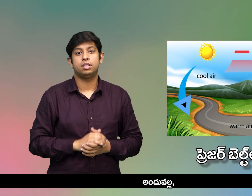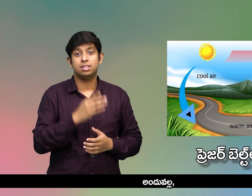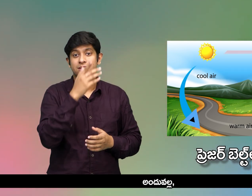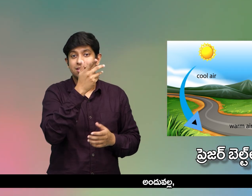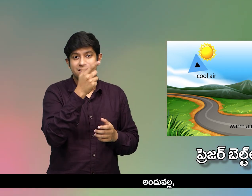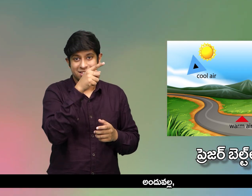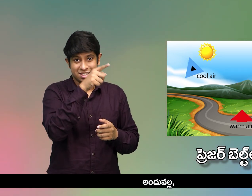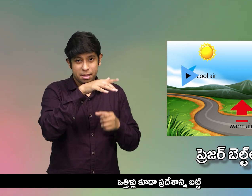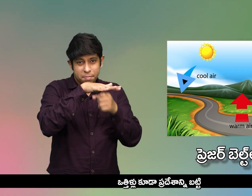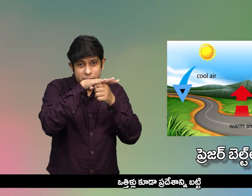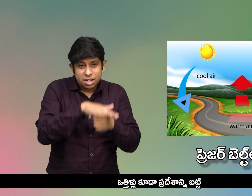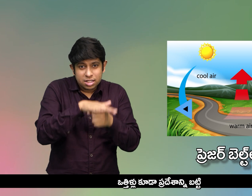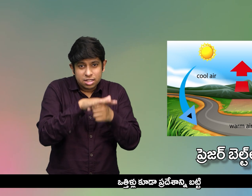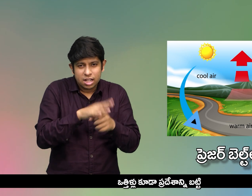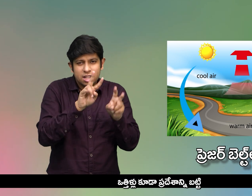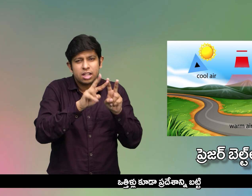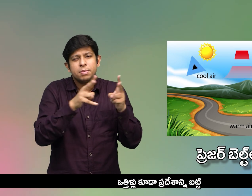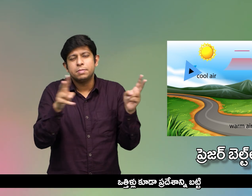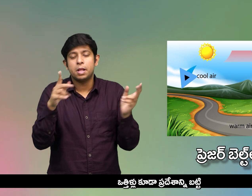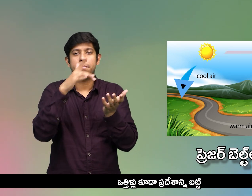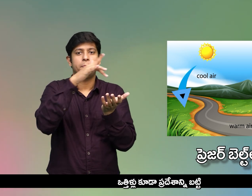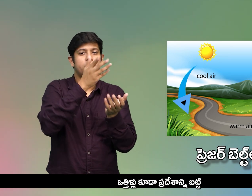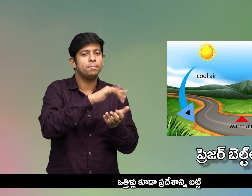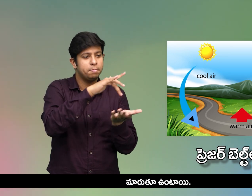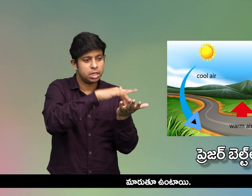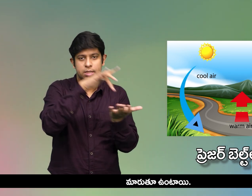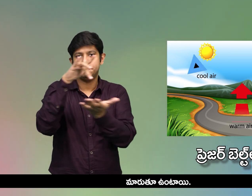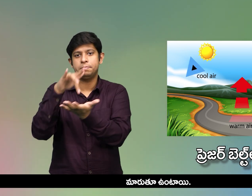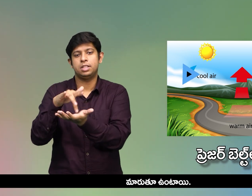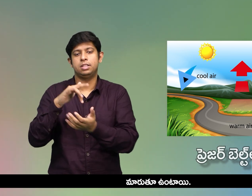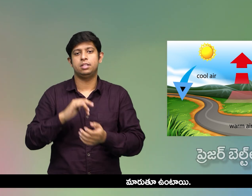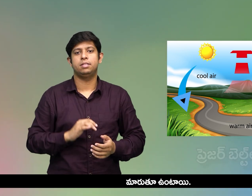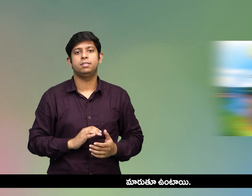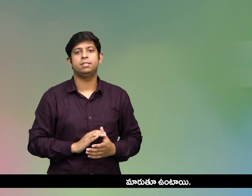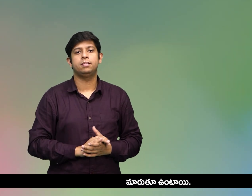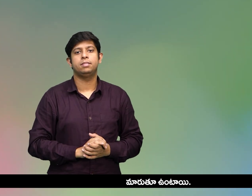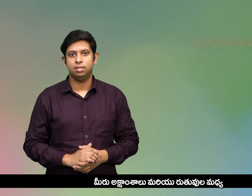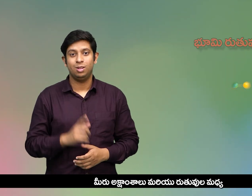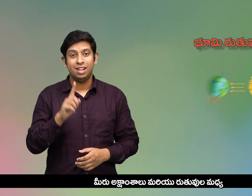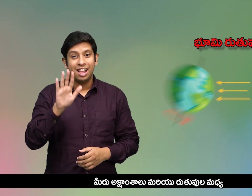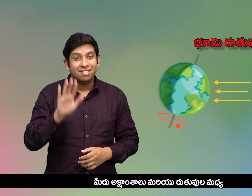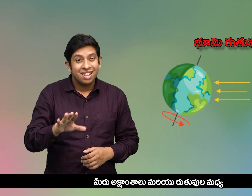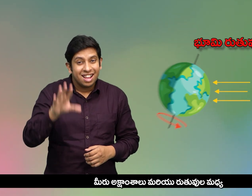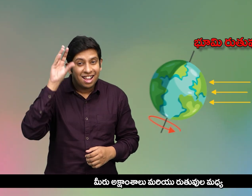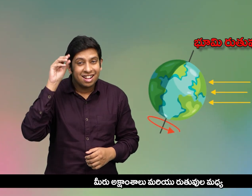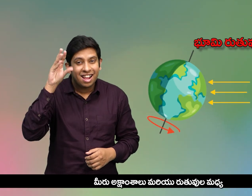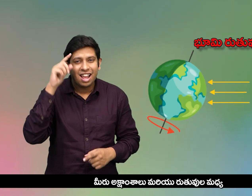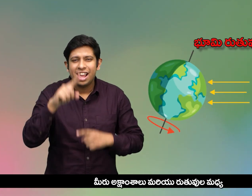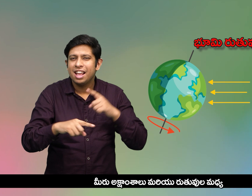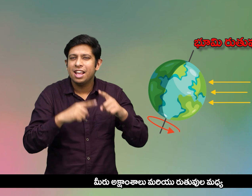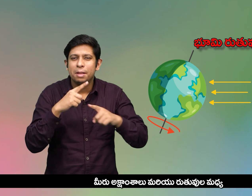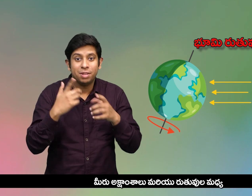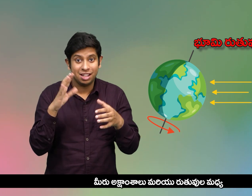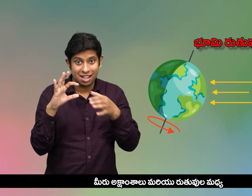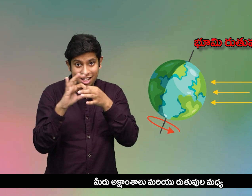అందువల్ల ఒత్తిళ్లు కూడా ప్రదేశాన్ని బట్టి మారుతూ ఉంటాయి. మీరు అక్షాంశాలు మరియు ఋతువుల